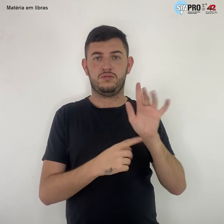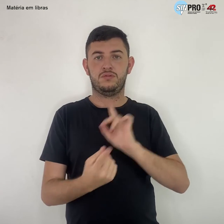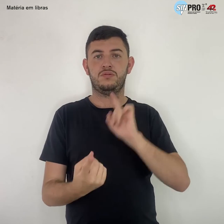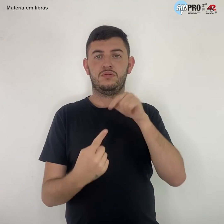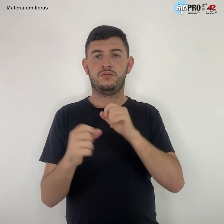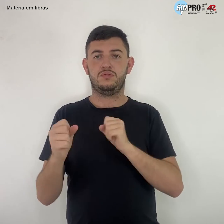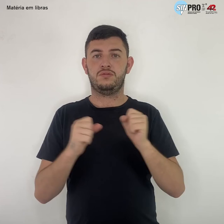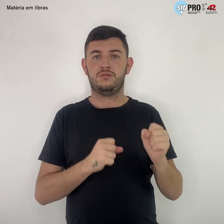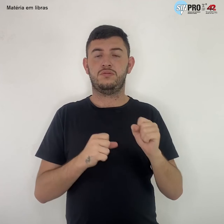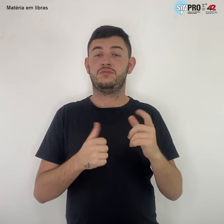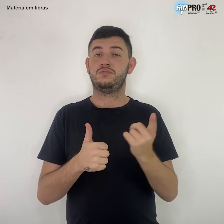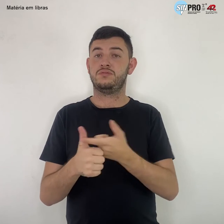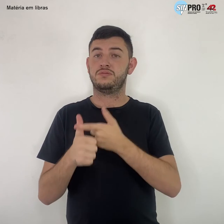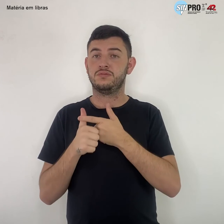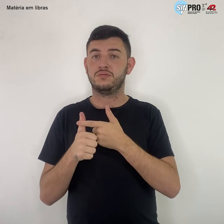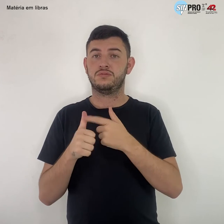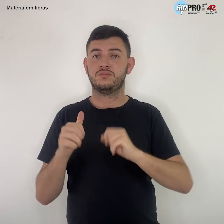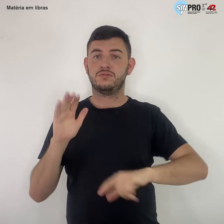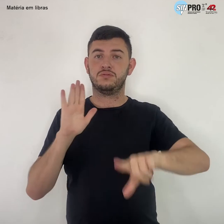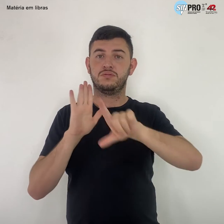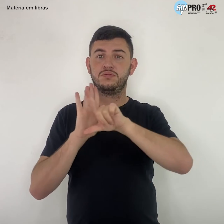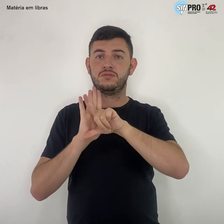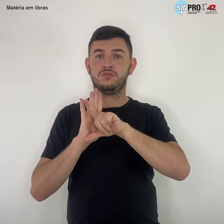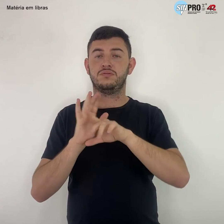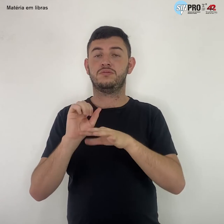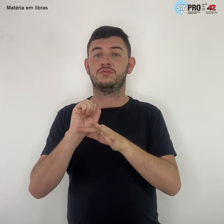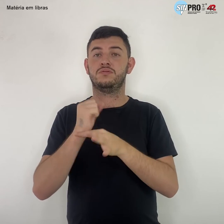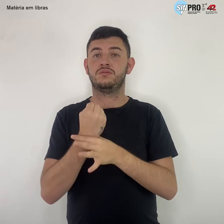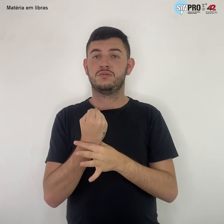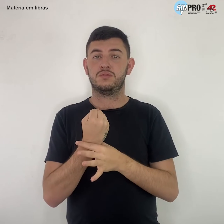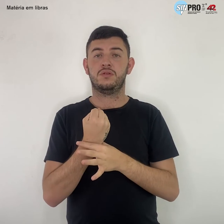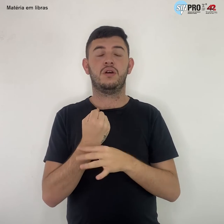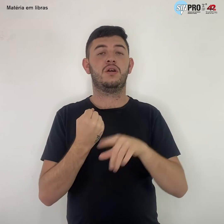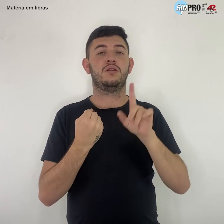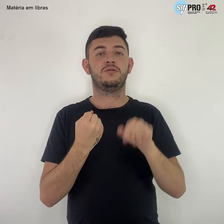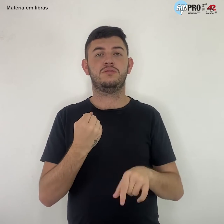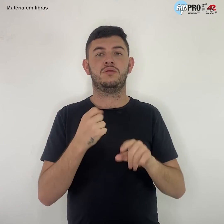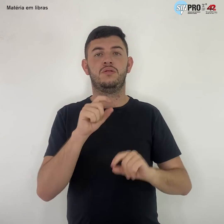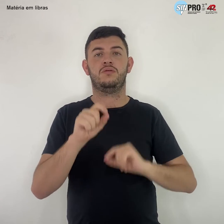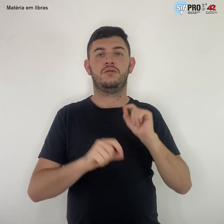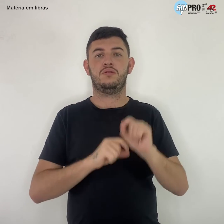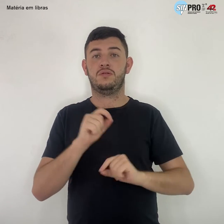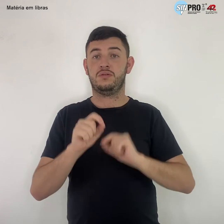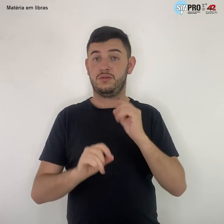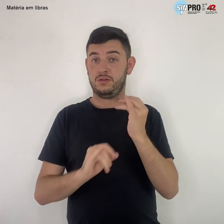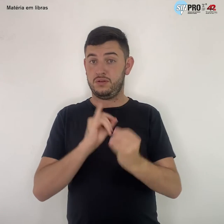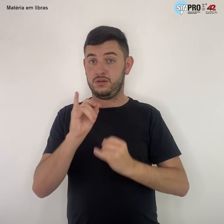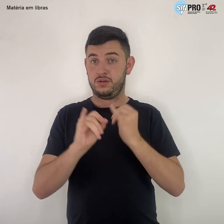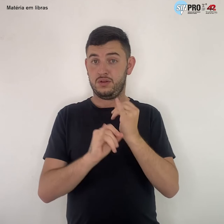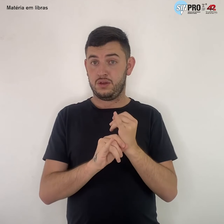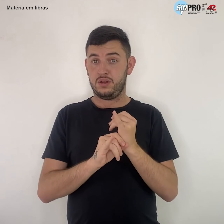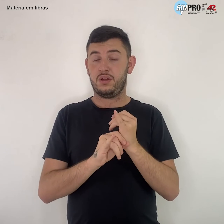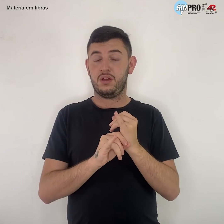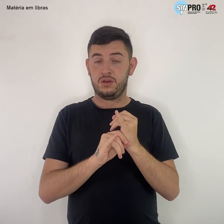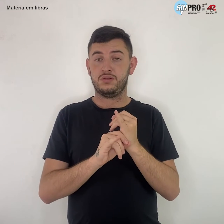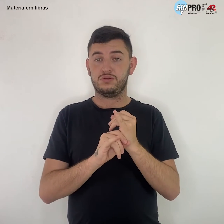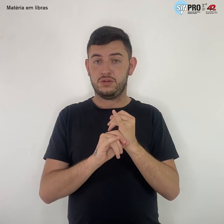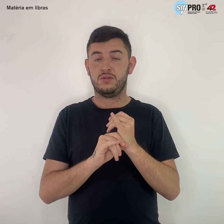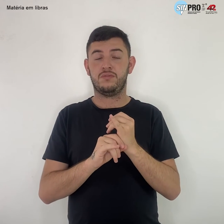suspender uma lei que previa a garantia de conexão à internet a estudantes e professores de